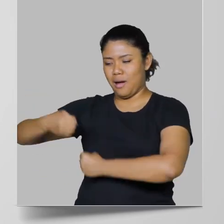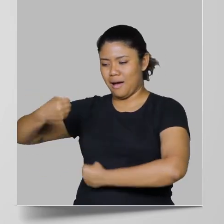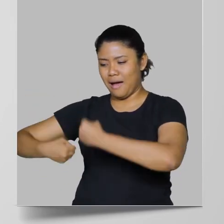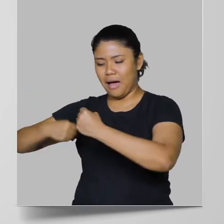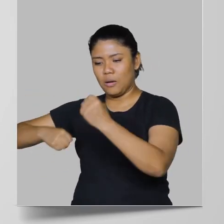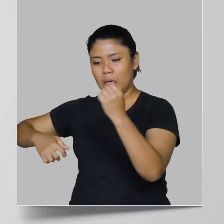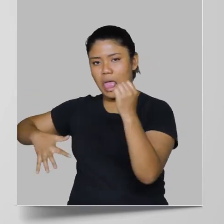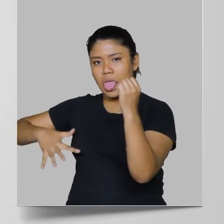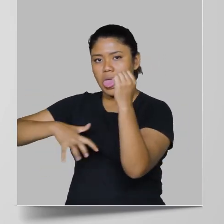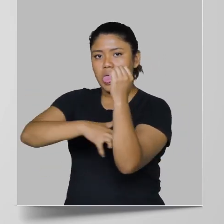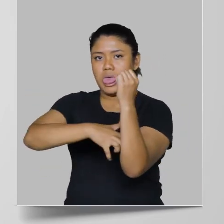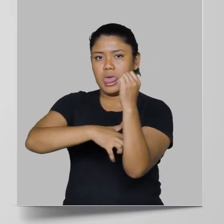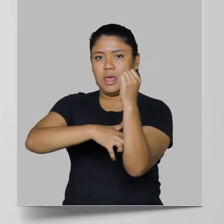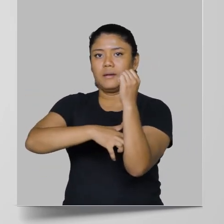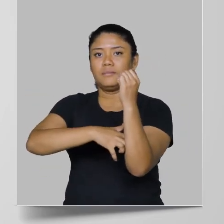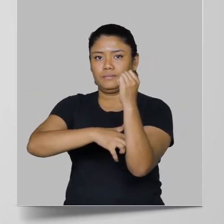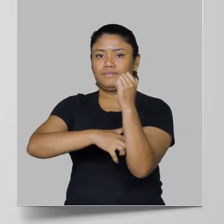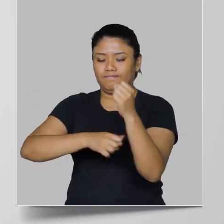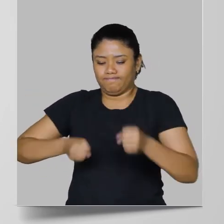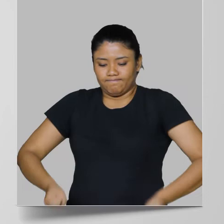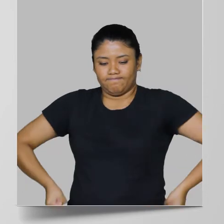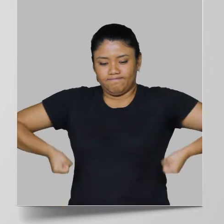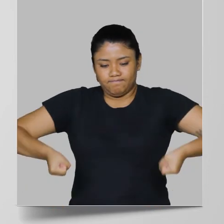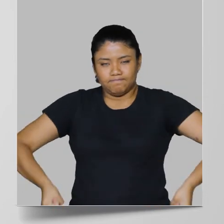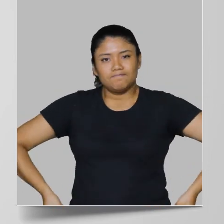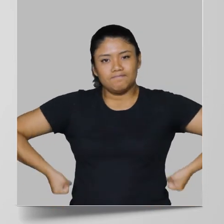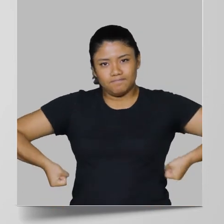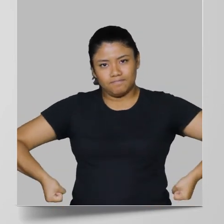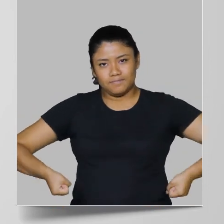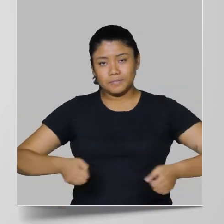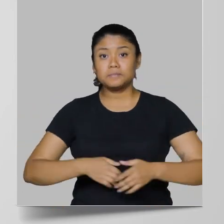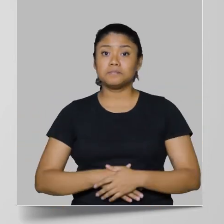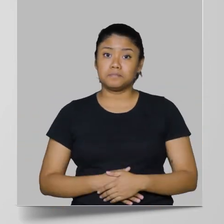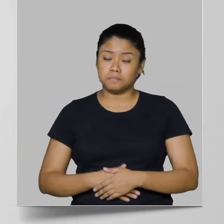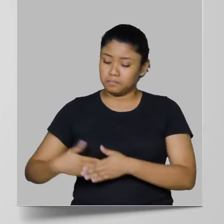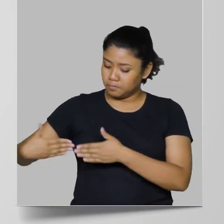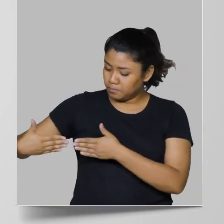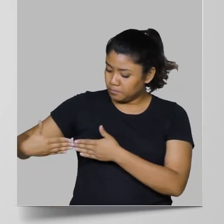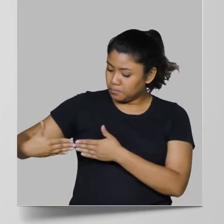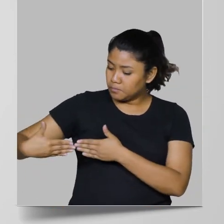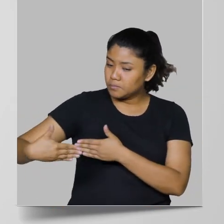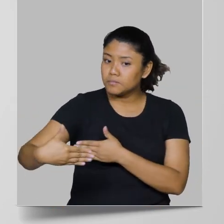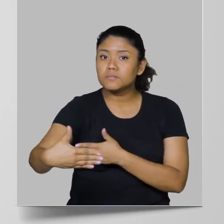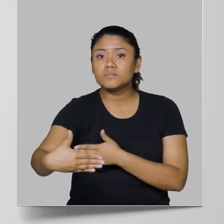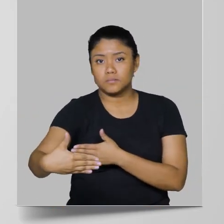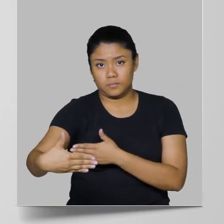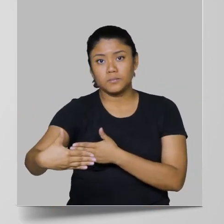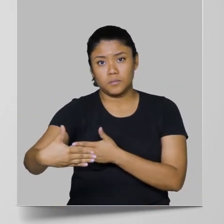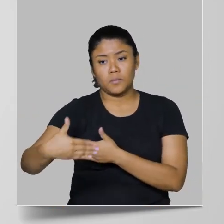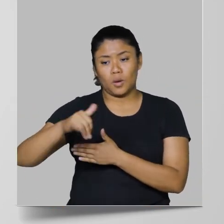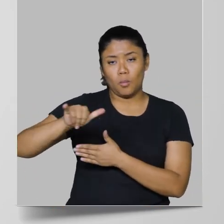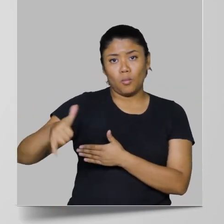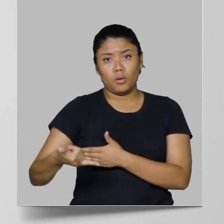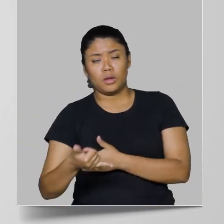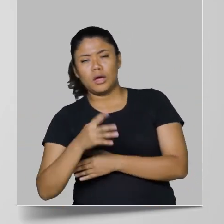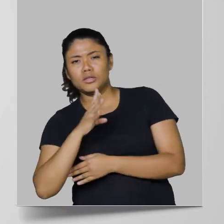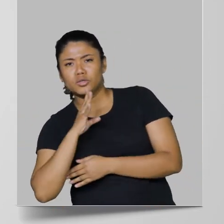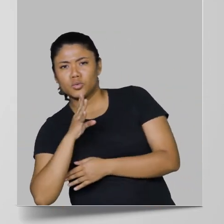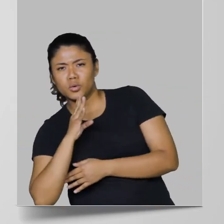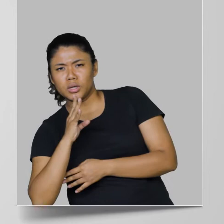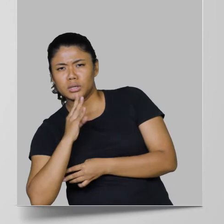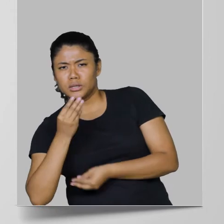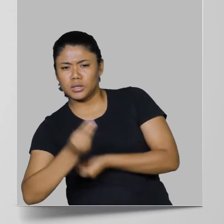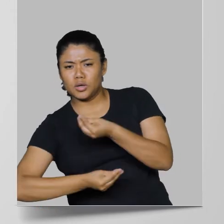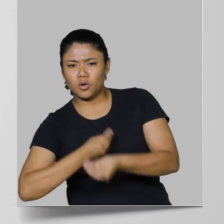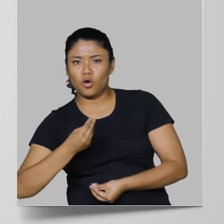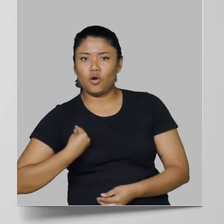acessibilidade arquitetônica, né? Foi a minha primeira barreira, digamos assim, né? Eu, na época, fazia